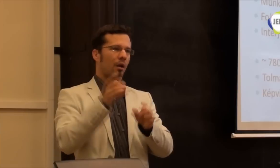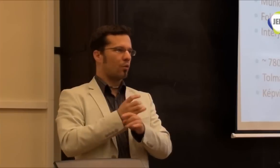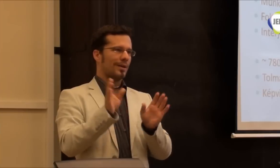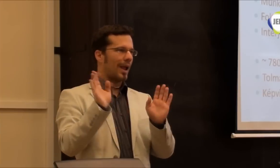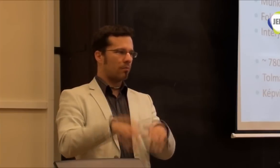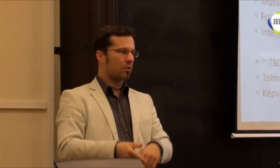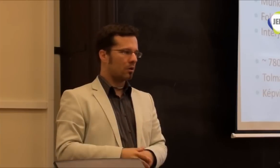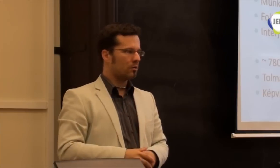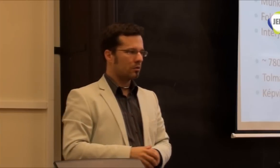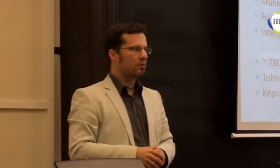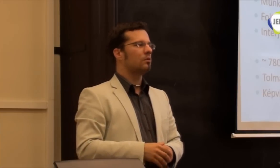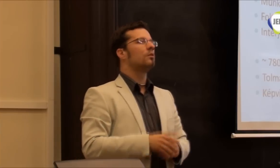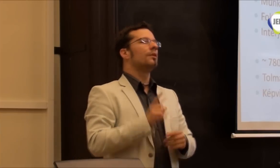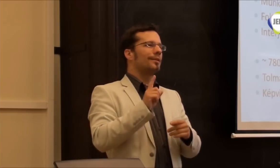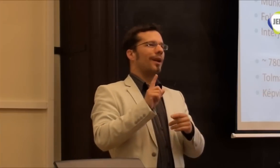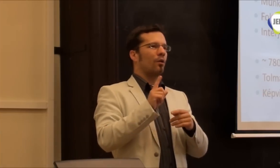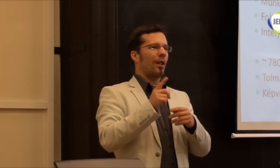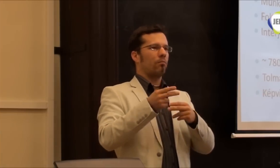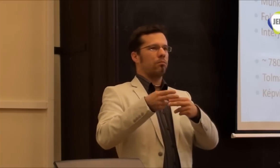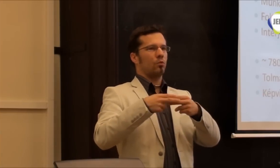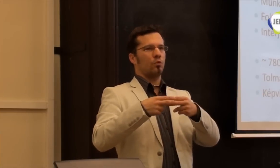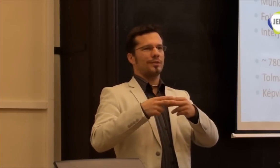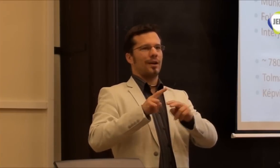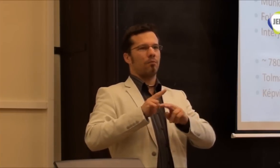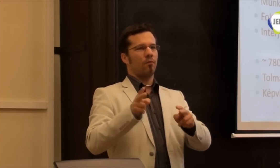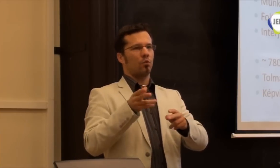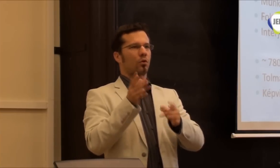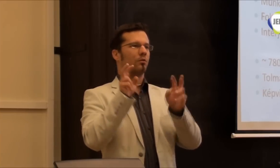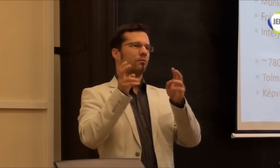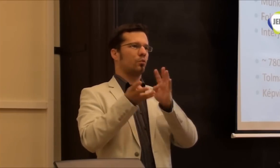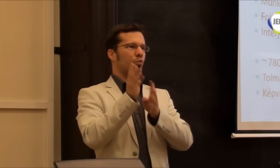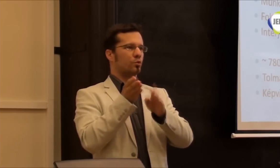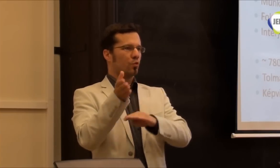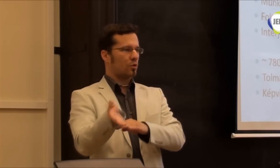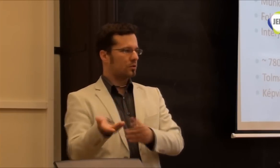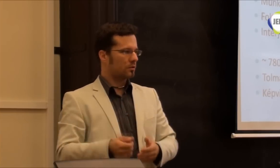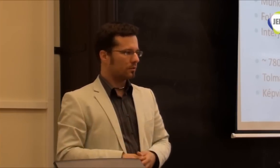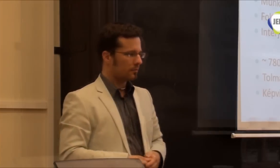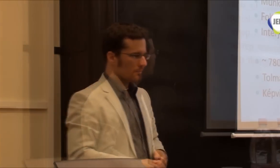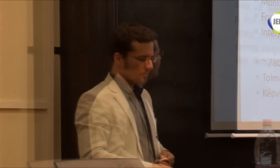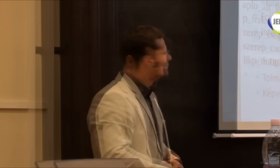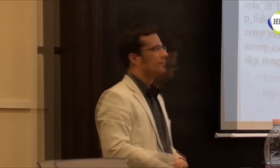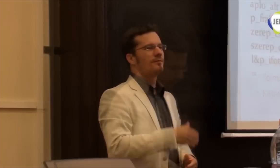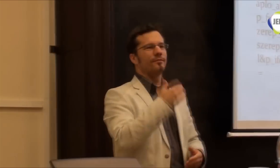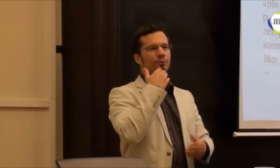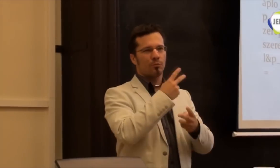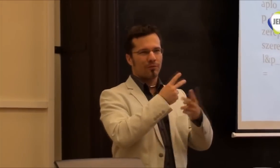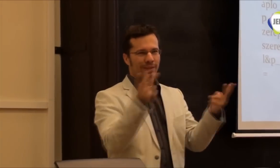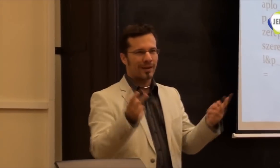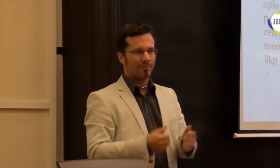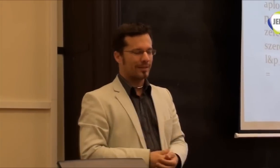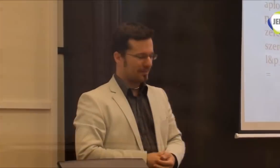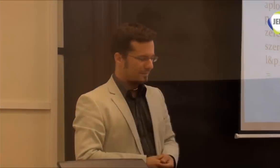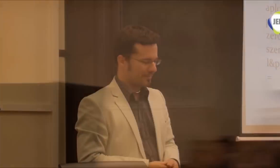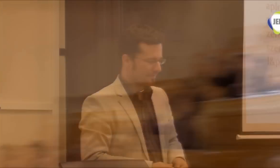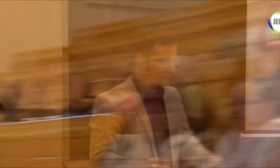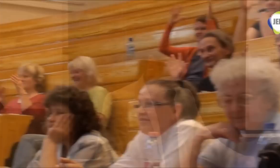nem támogatják, akkor hiába. De úgymond közelebb vagyok, hogy nekem egy e-mailt, akkor szívesen elküldöm.